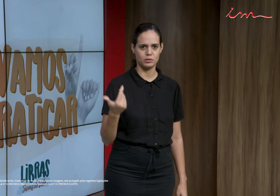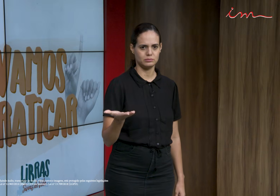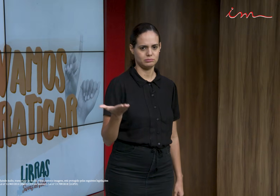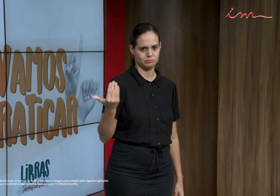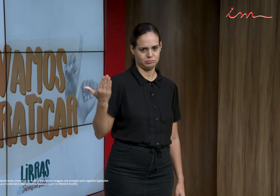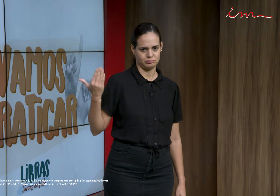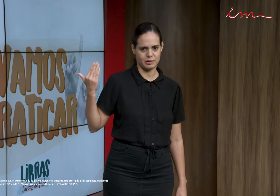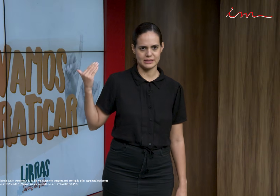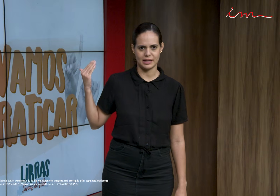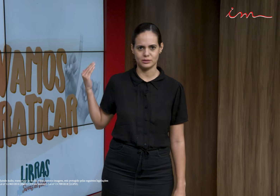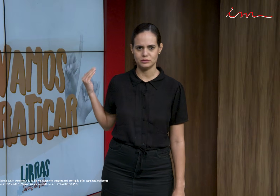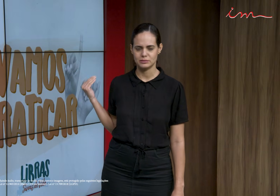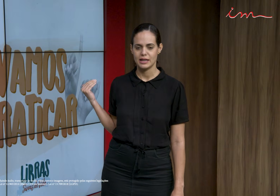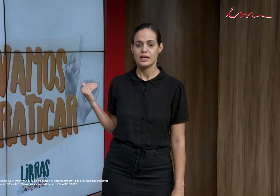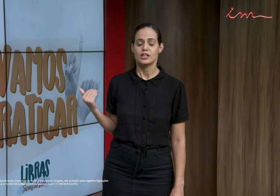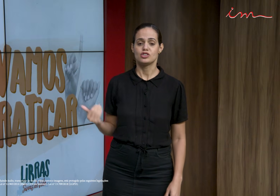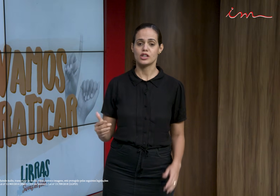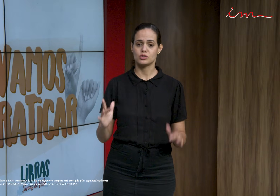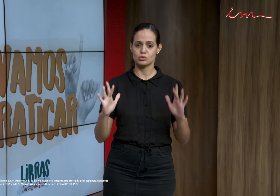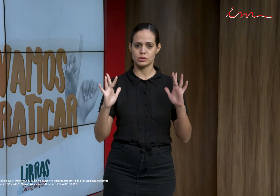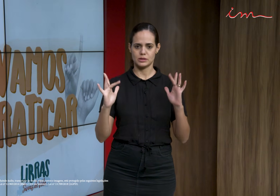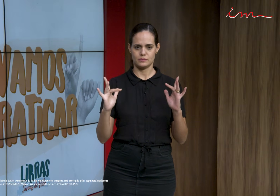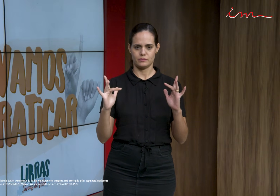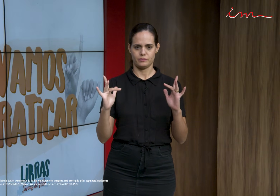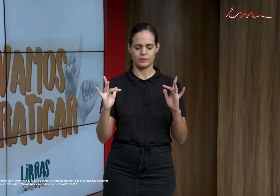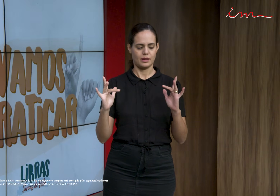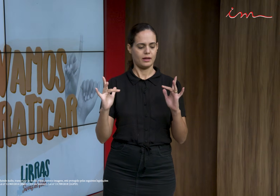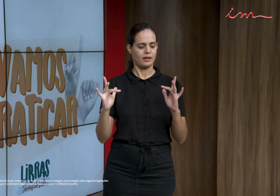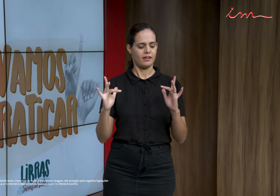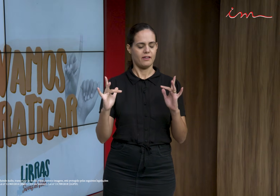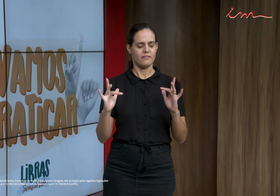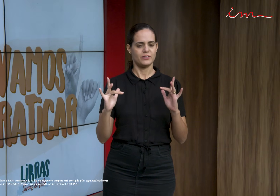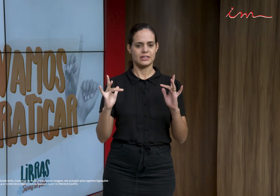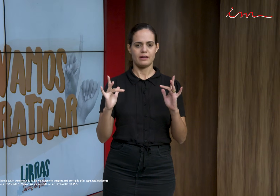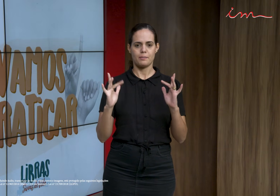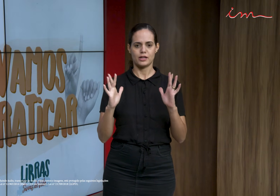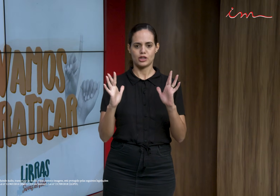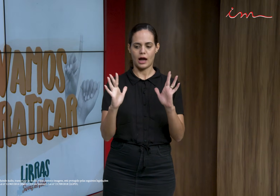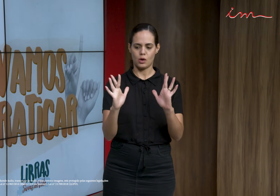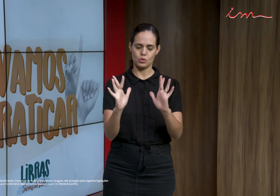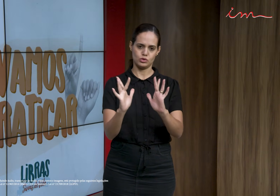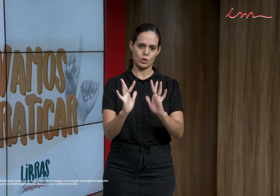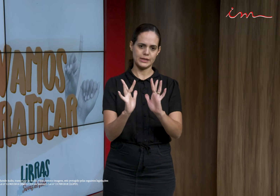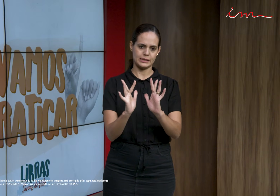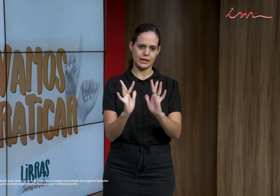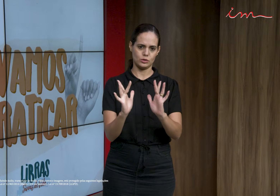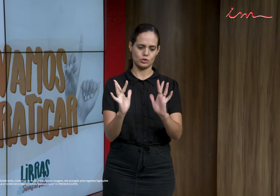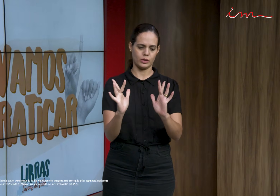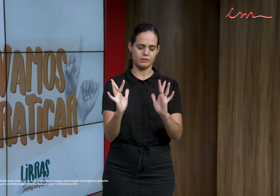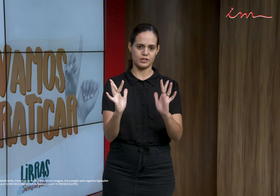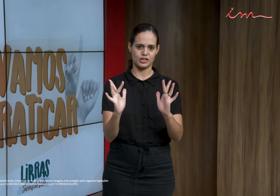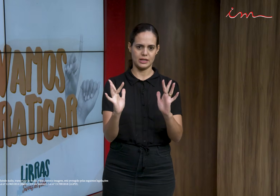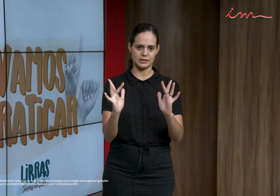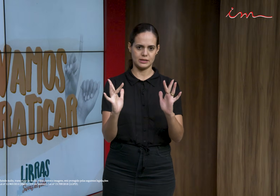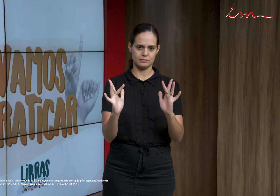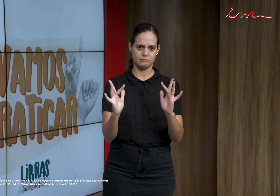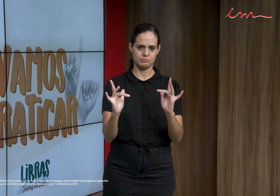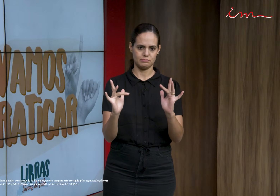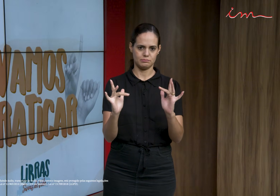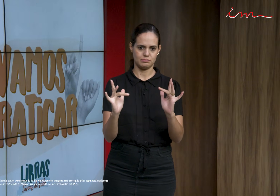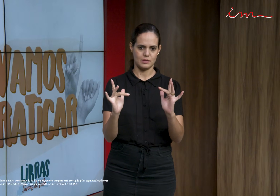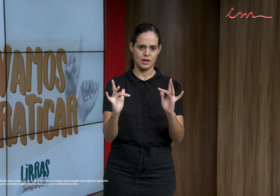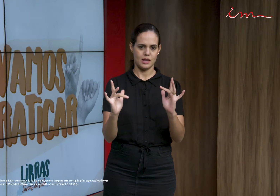o ombro, passado. Jesus, você vai abaixar os 2 dedos, ó,